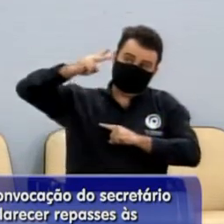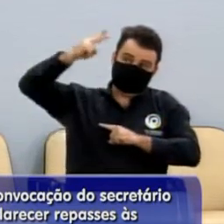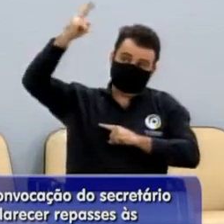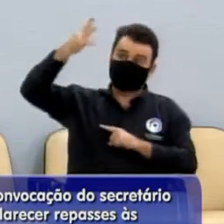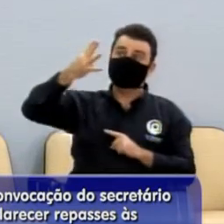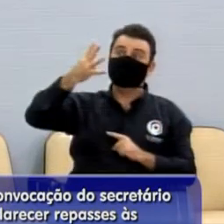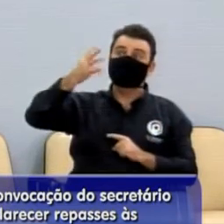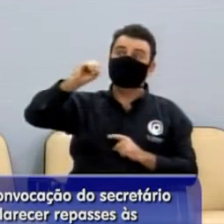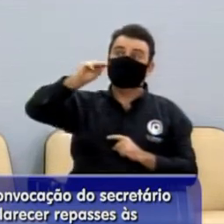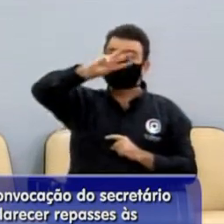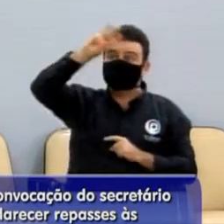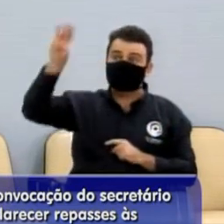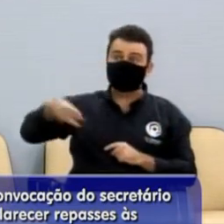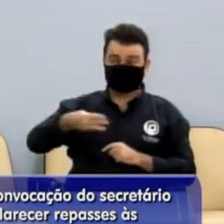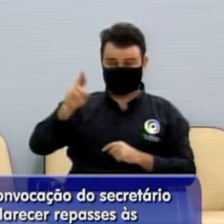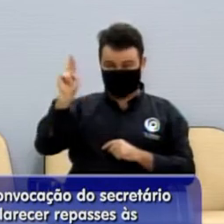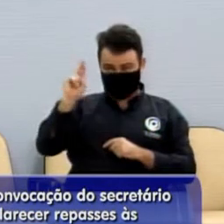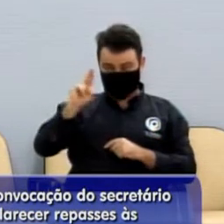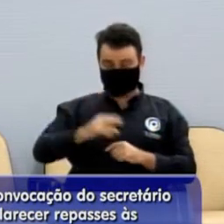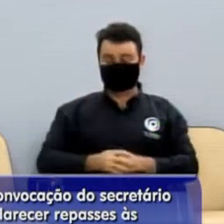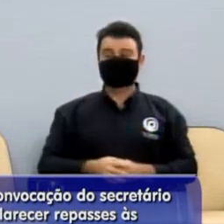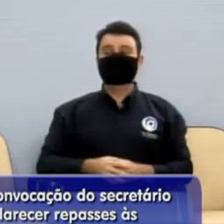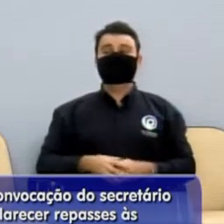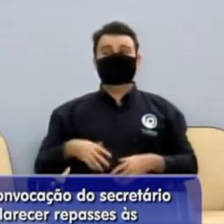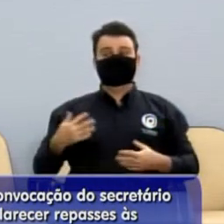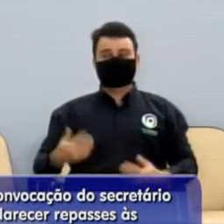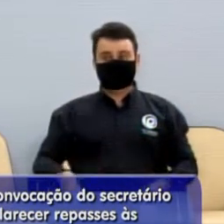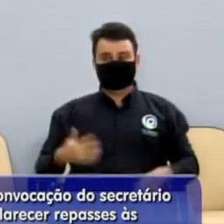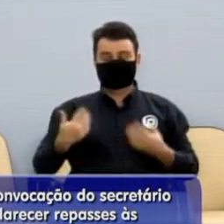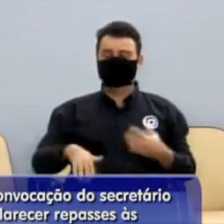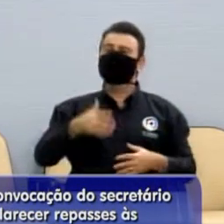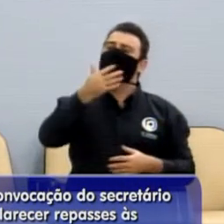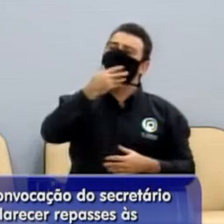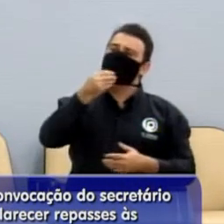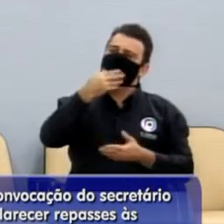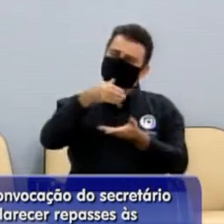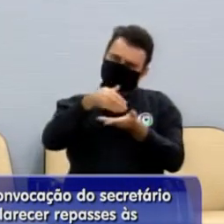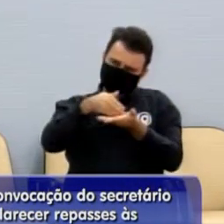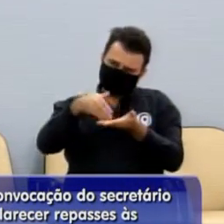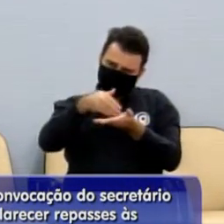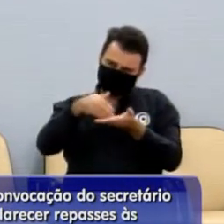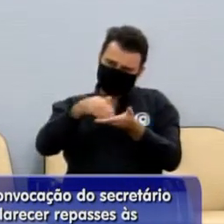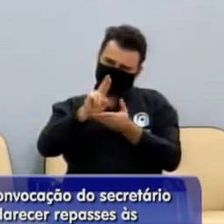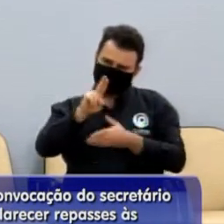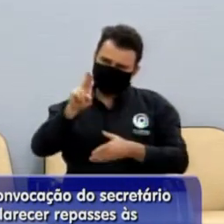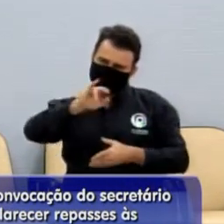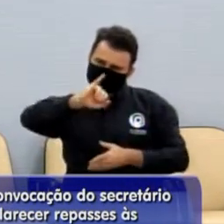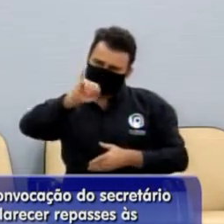transporte coletivo. E tem uma declaração do Jair Moretti que chama a atenção aqui.